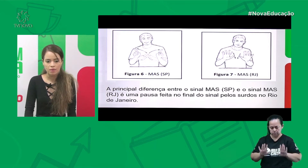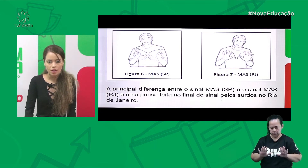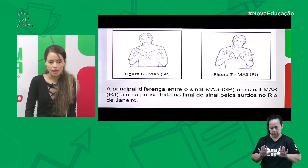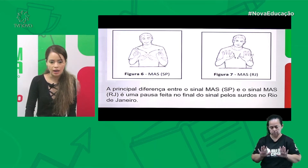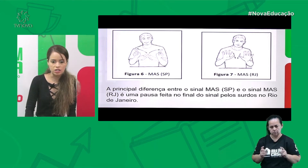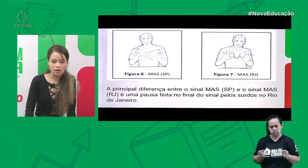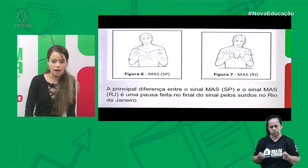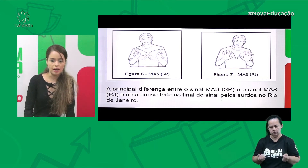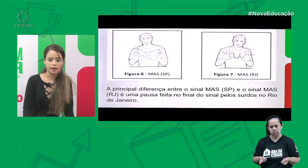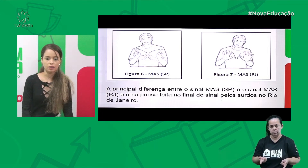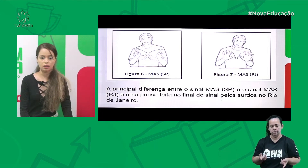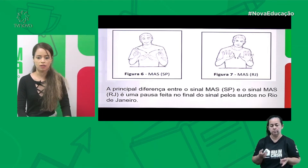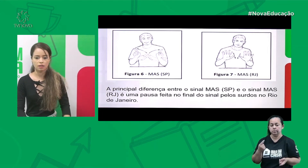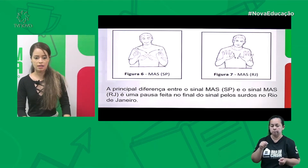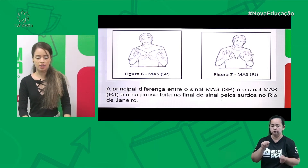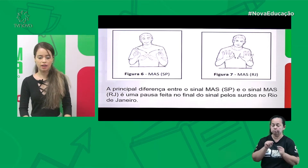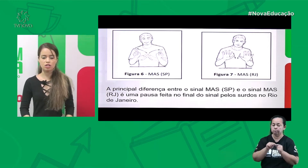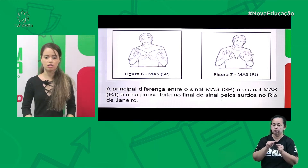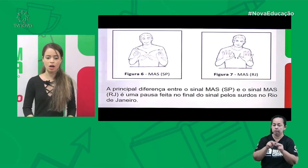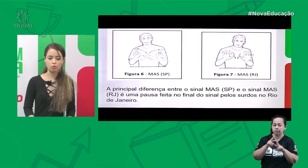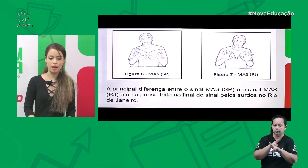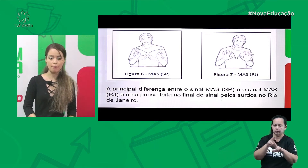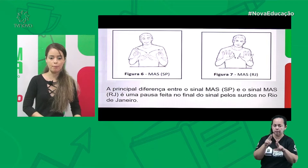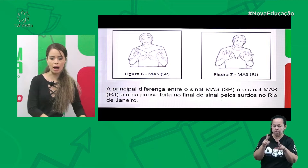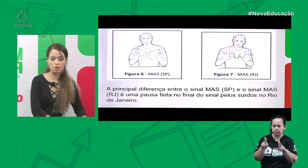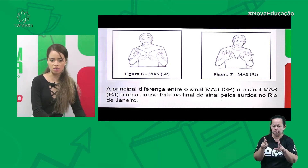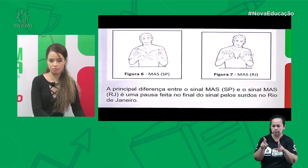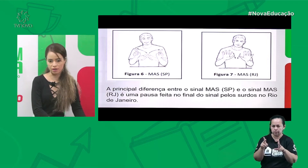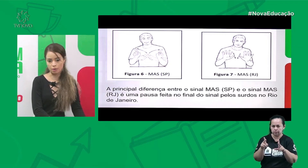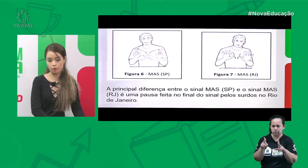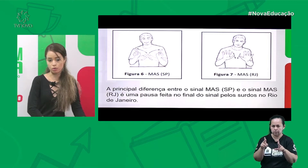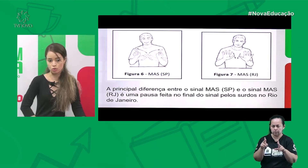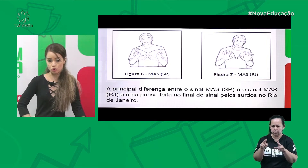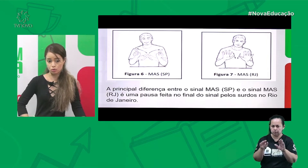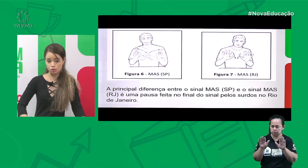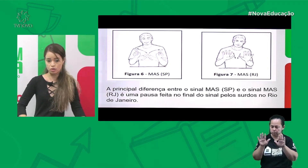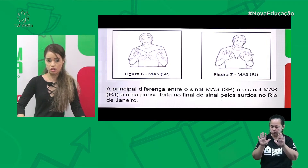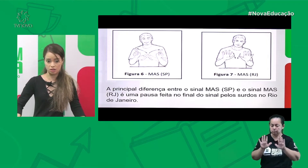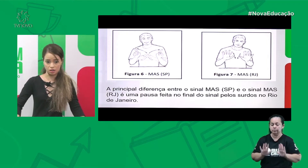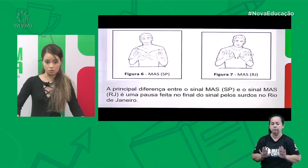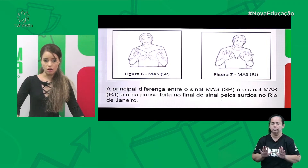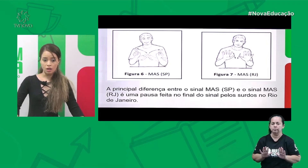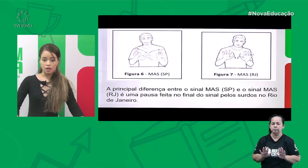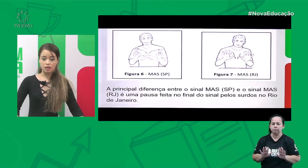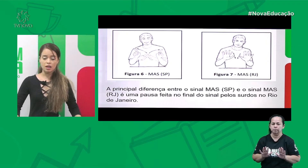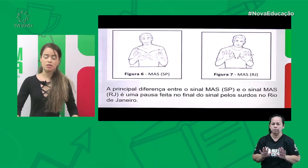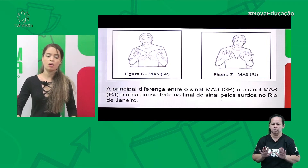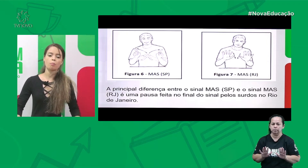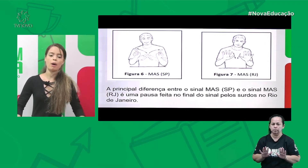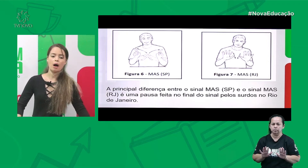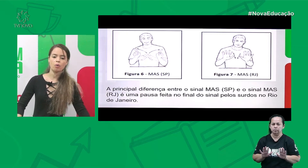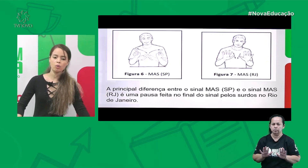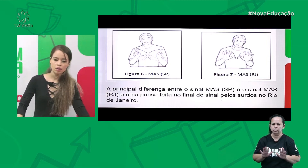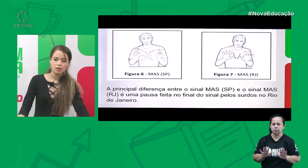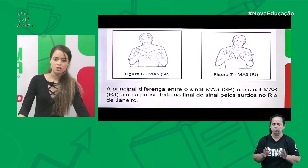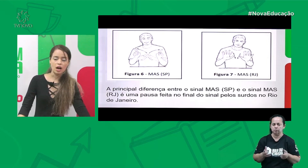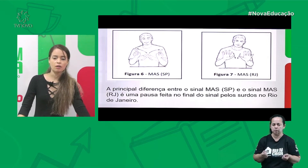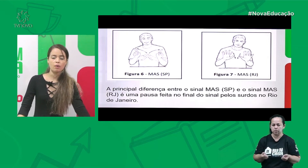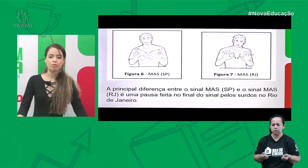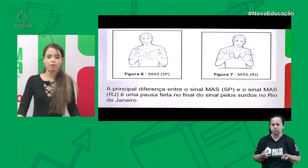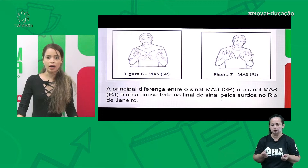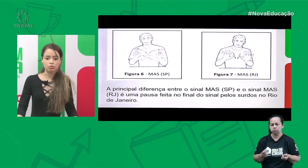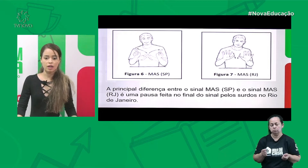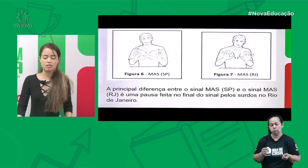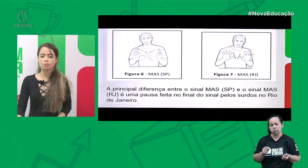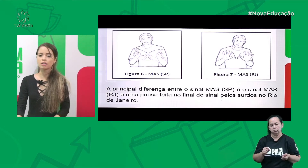diferença, ela está entre essa questão da pausa feita pelos surdos do Rio de Janeiro, que em São Paulo já